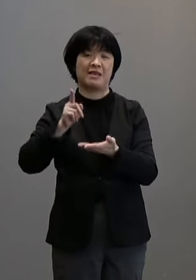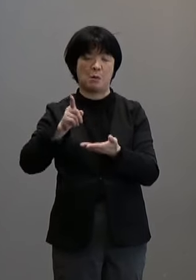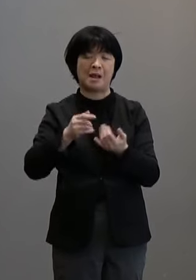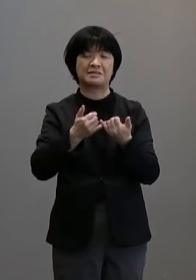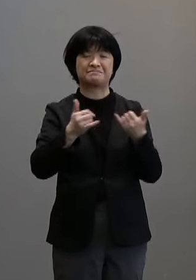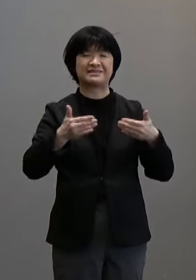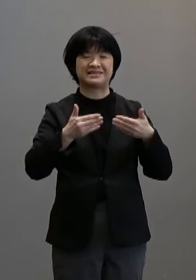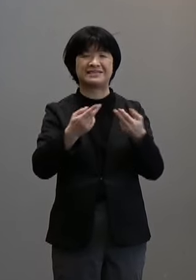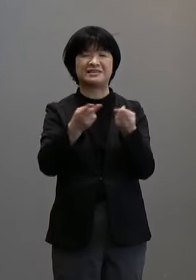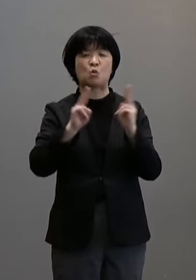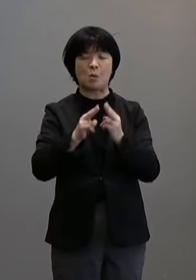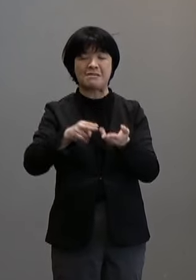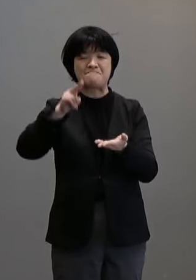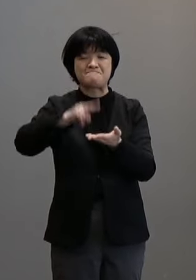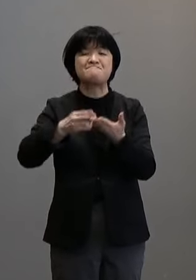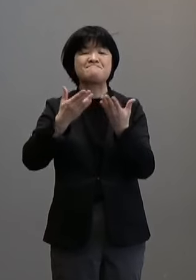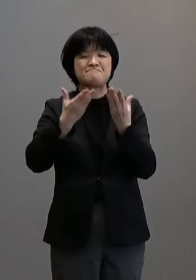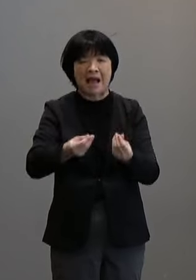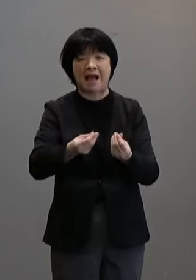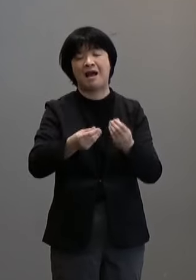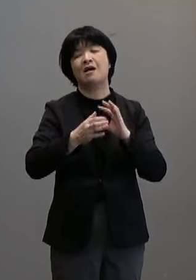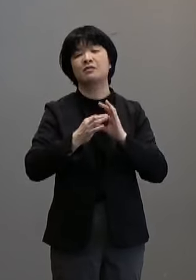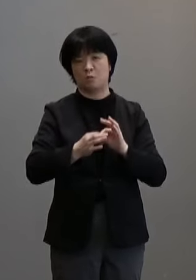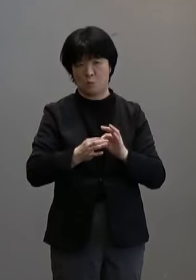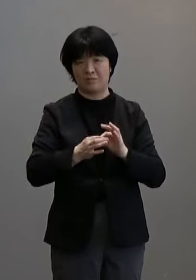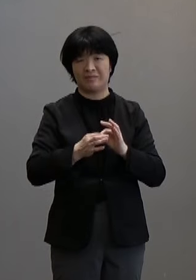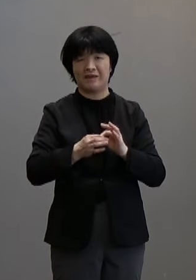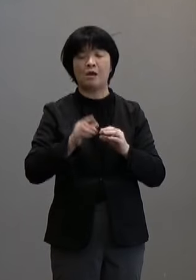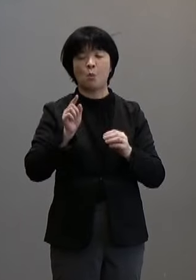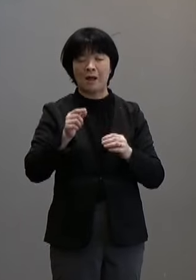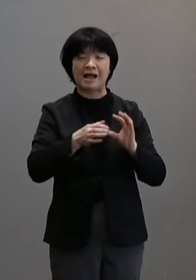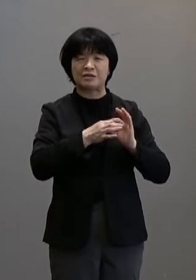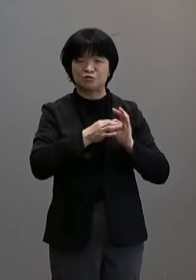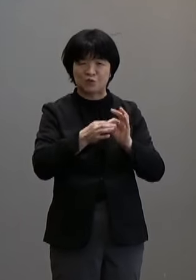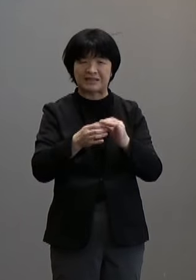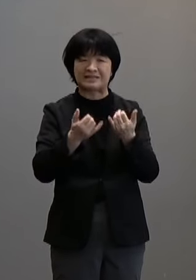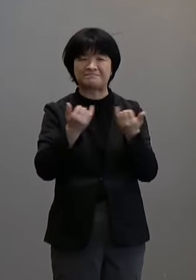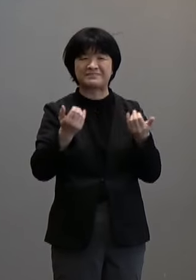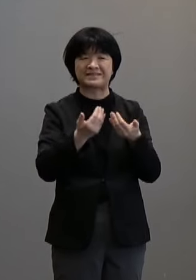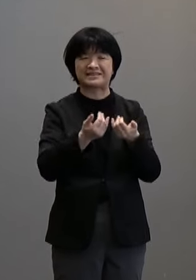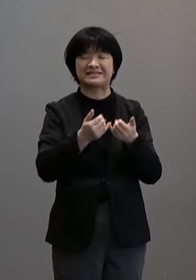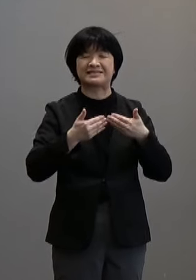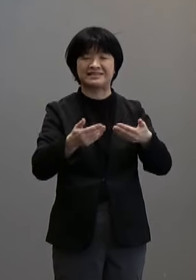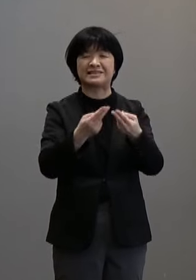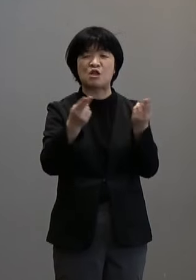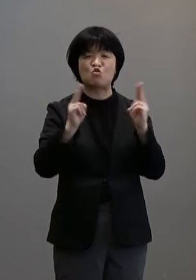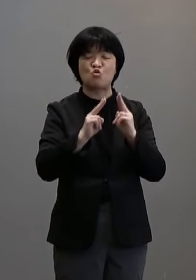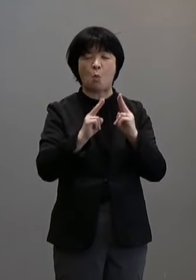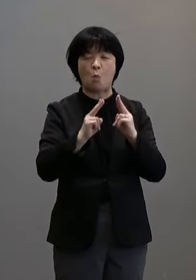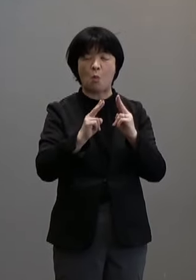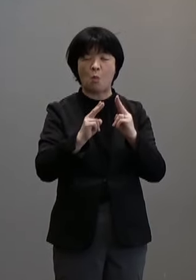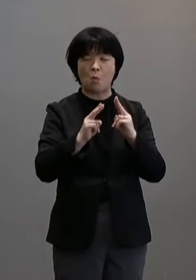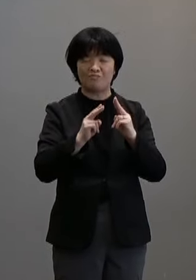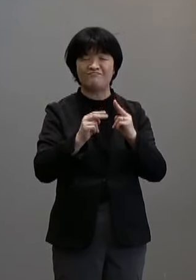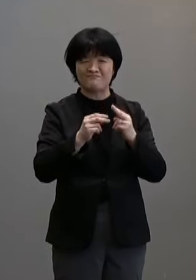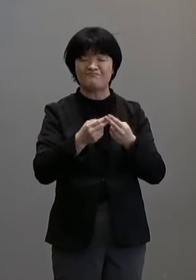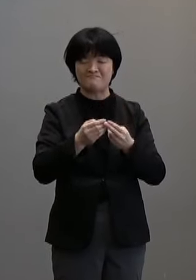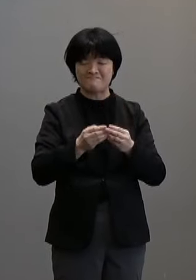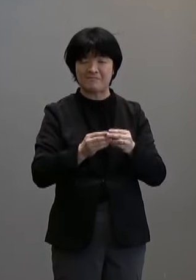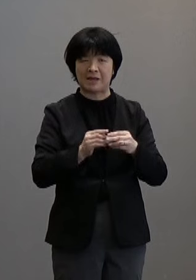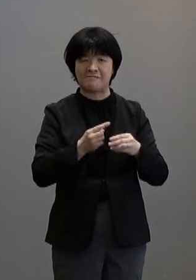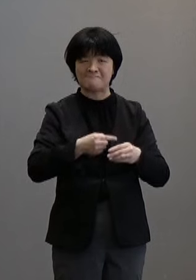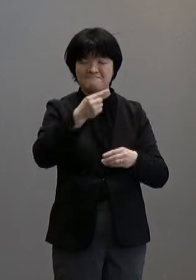党政権において決定をされておりますので、それが引き続き民進党政権が継続されたということでありますので、新政権